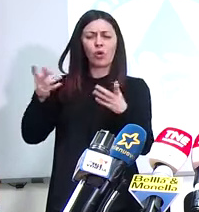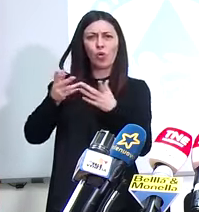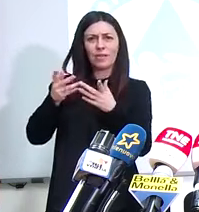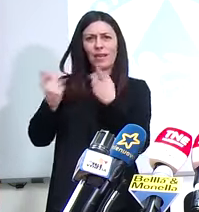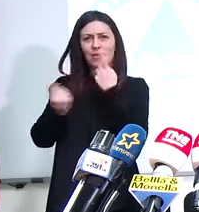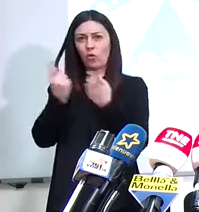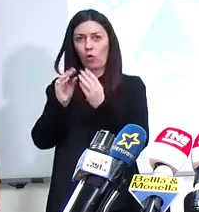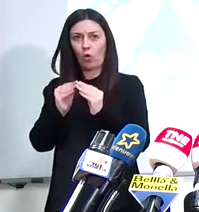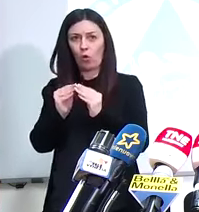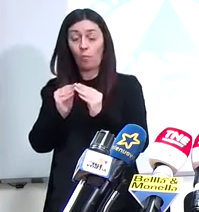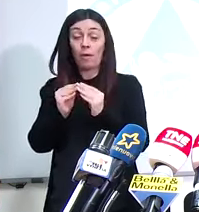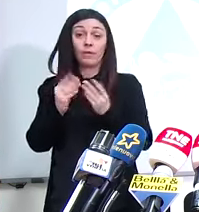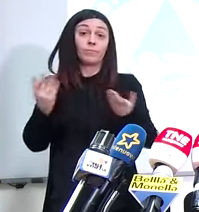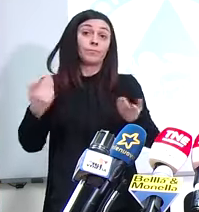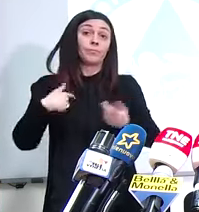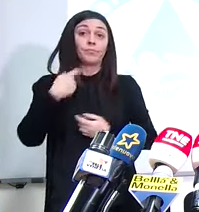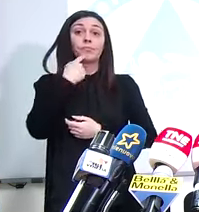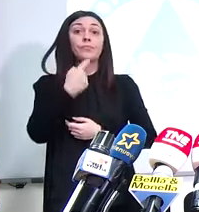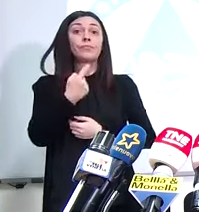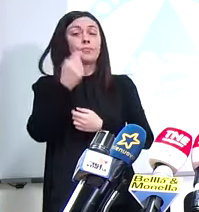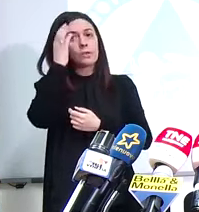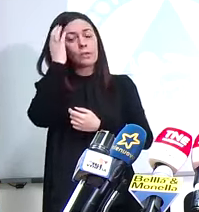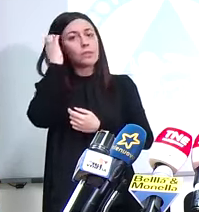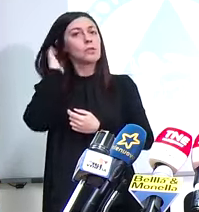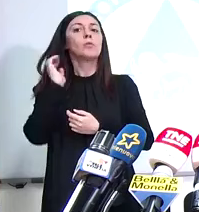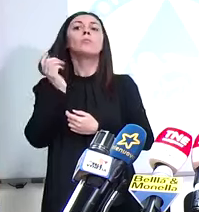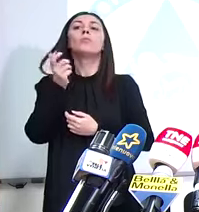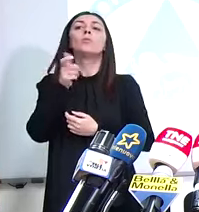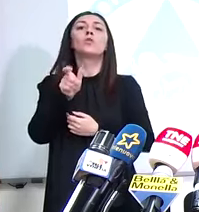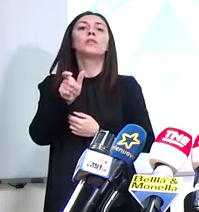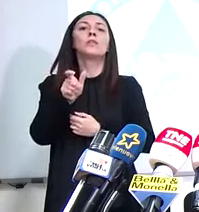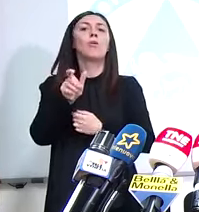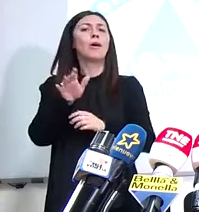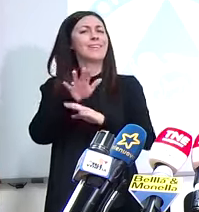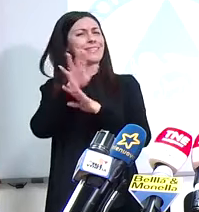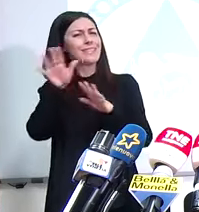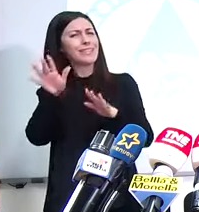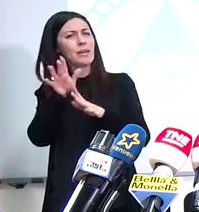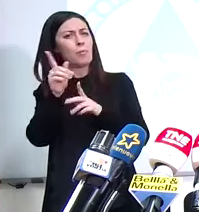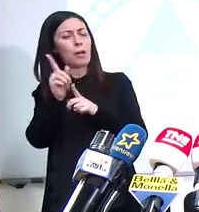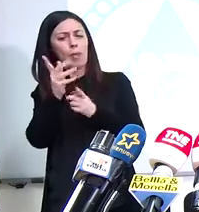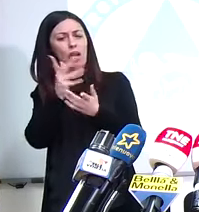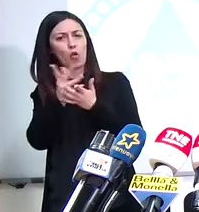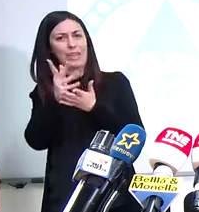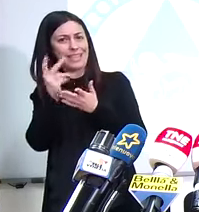dico per poi mi sembra aver capito le notizie che non c'è certezza diciamo